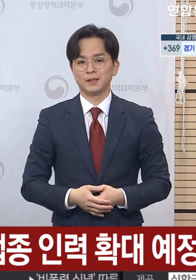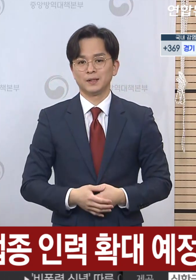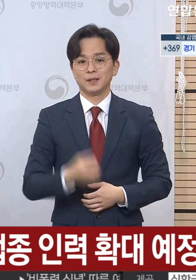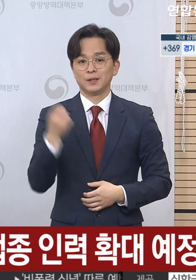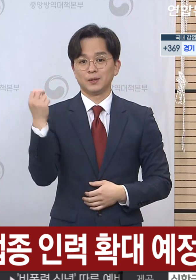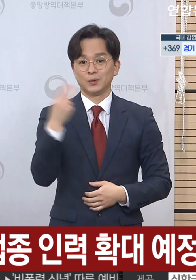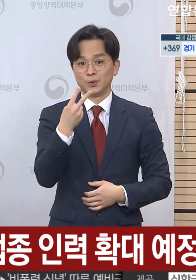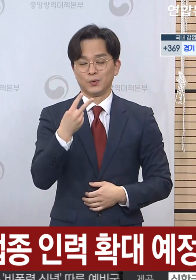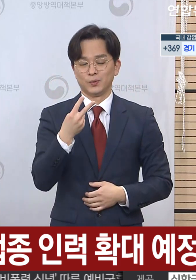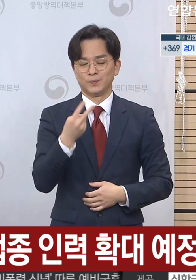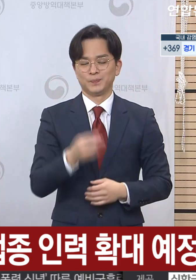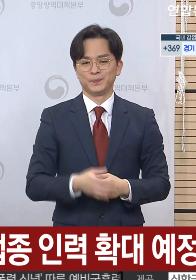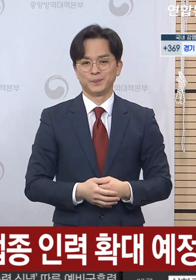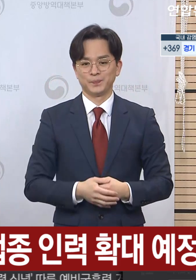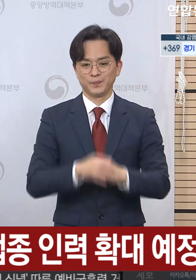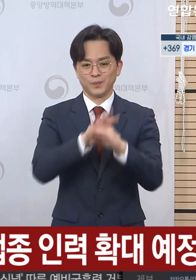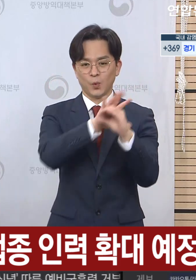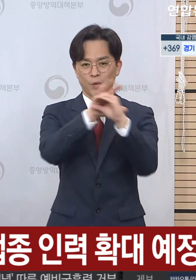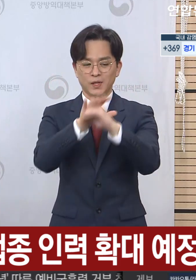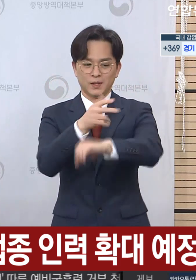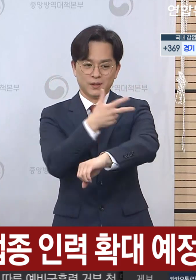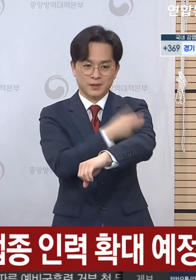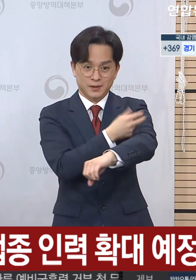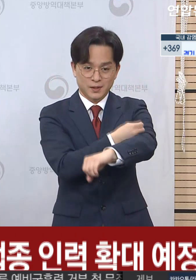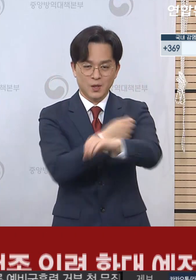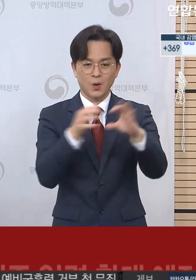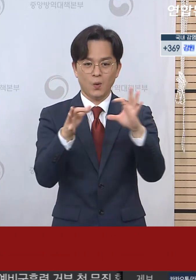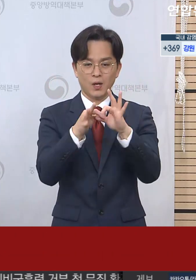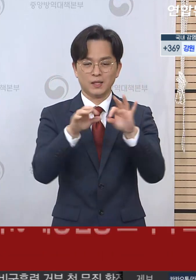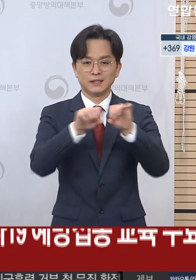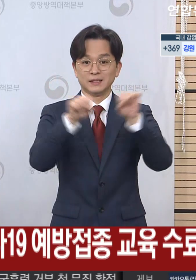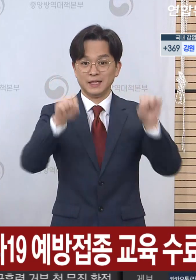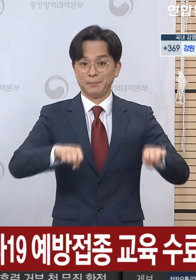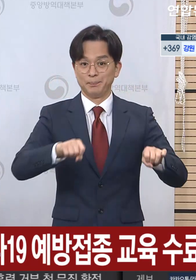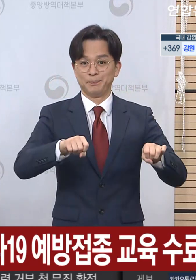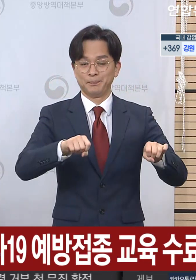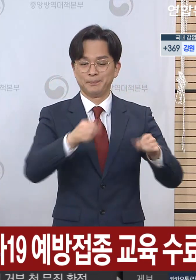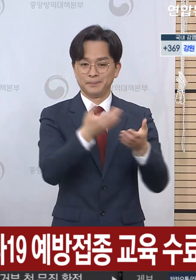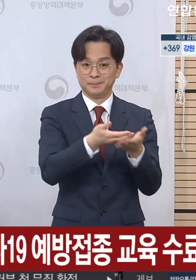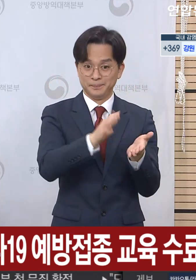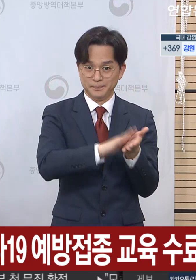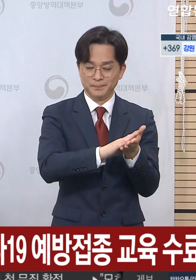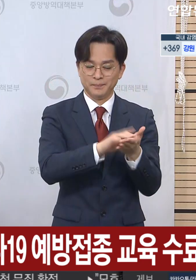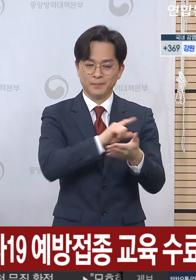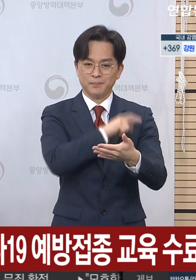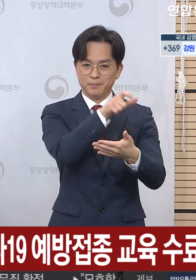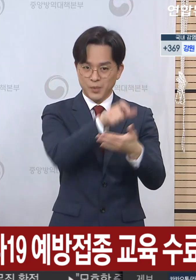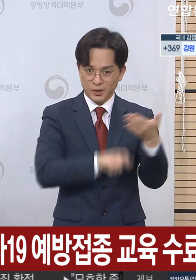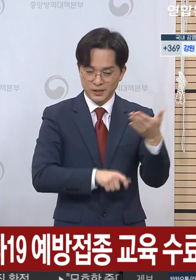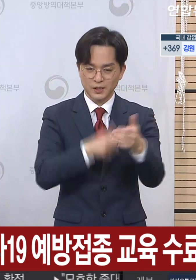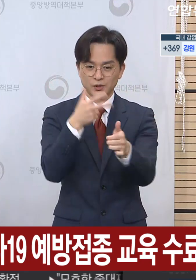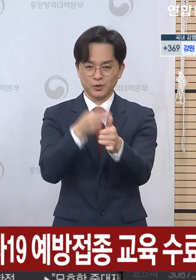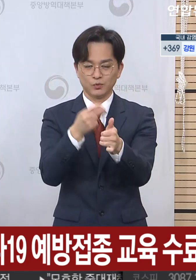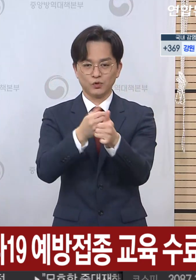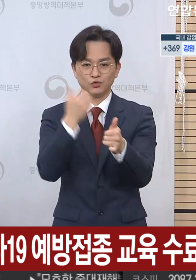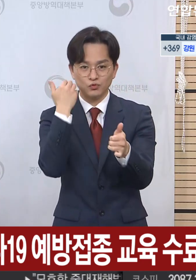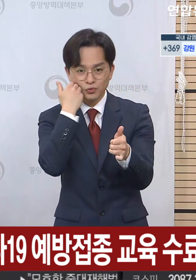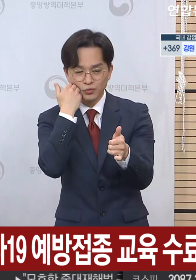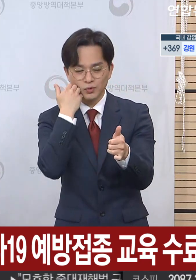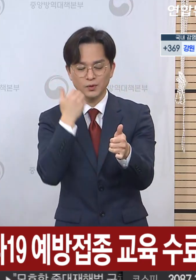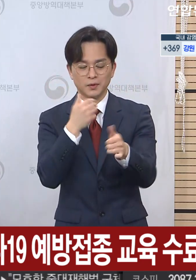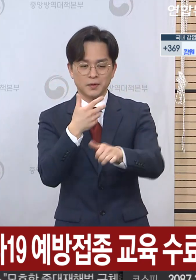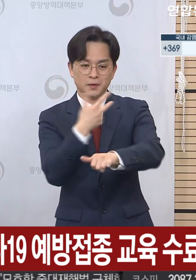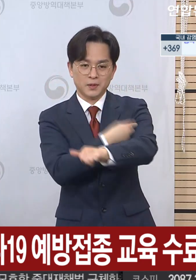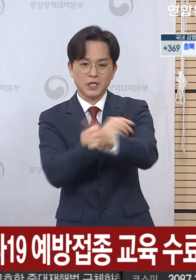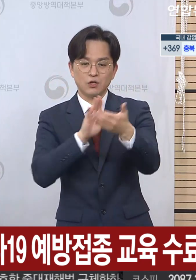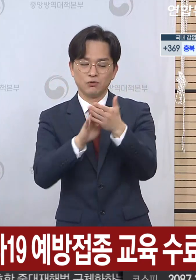또한 추진단은 코로나19 예방접종 관리 시스템을 개통해서 대상자 등록 관리, 접종 관리, 이상 반응 신고 대응